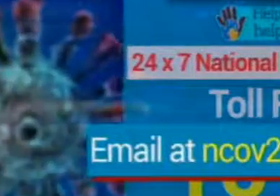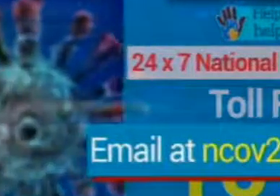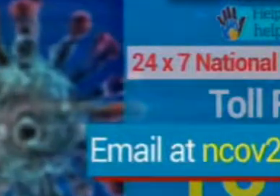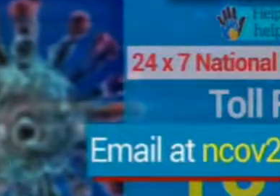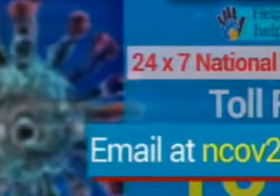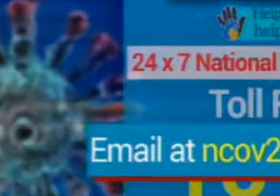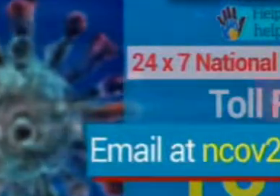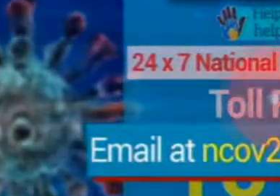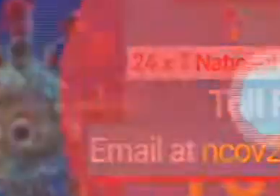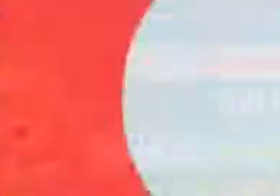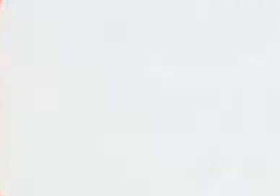ncov2019@gov.in।